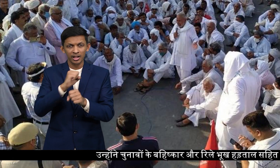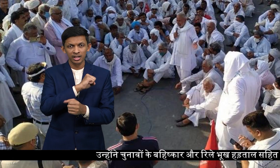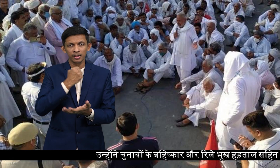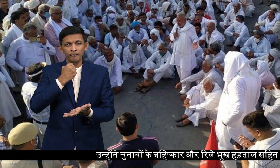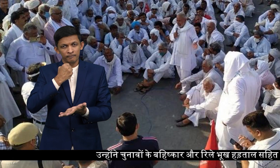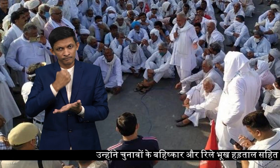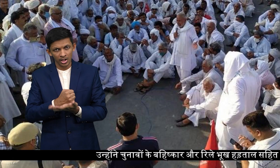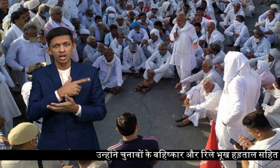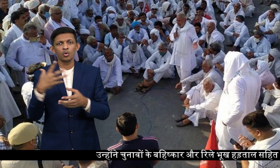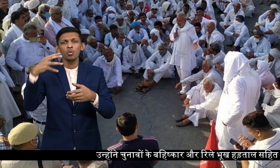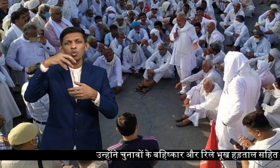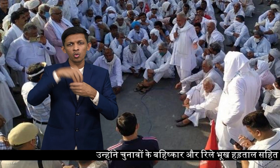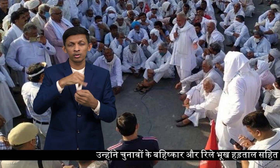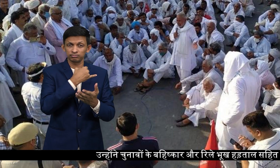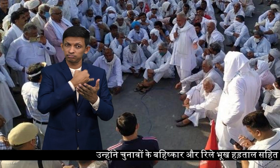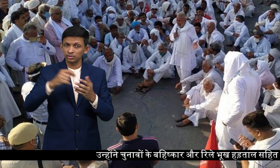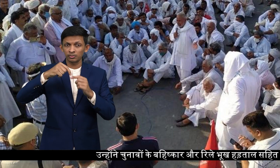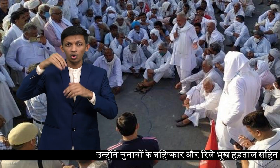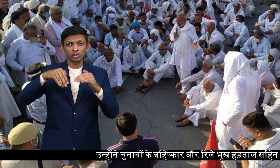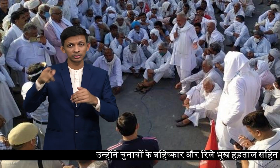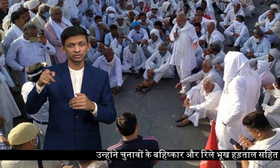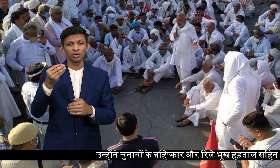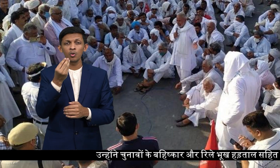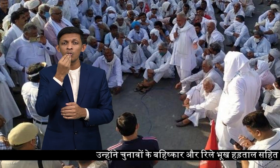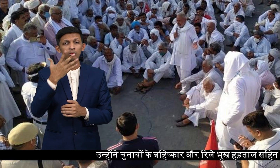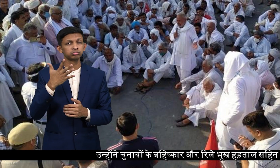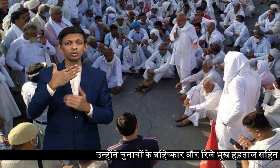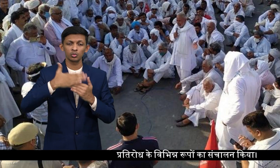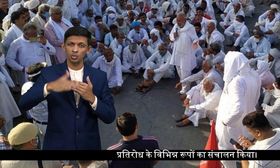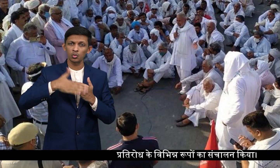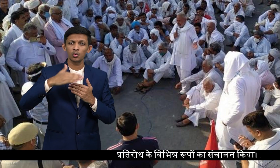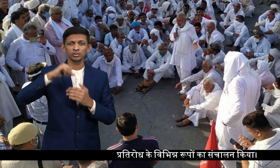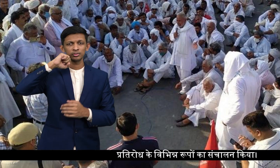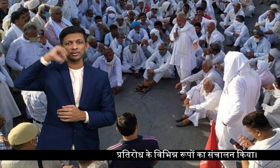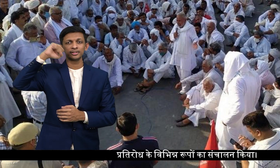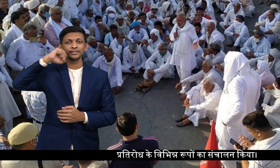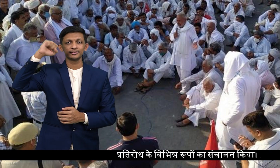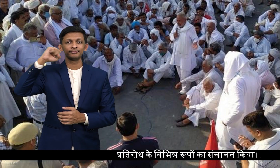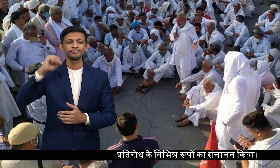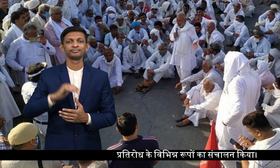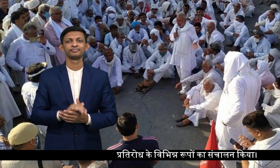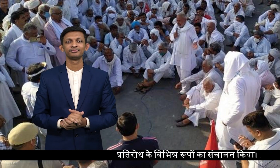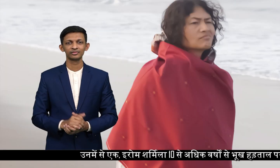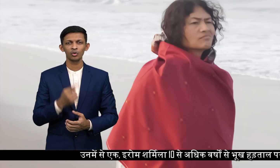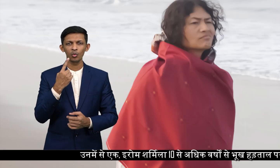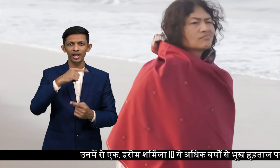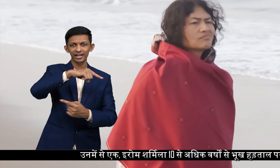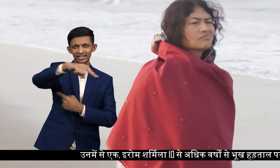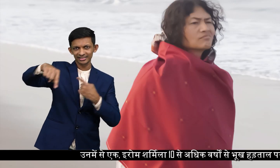के बहिष्कार और रिले, भूख हड़ताल सहित प्रतिरोध के विभिन्न रूपों